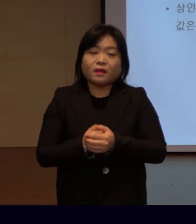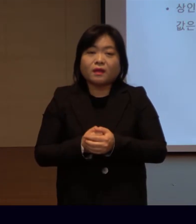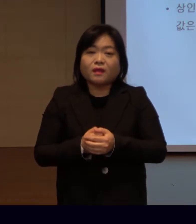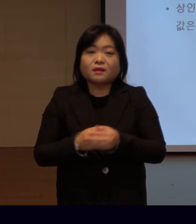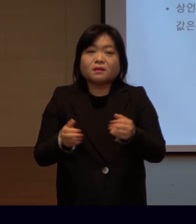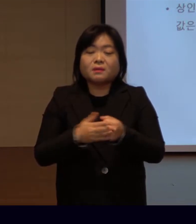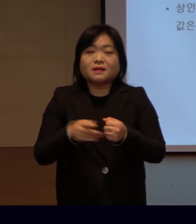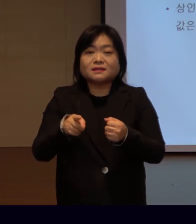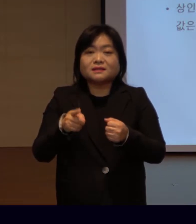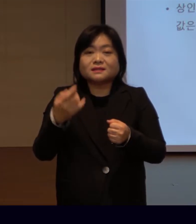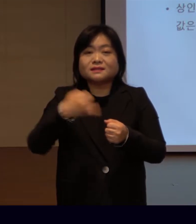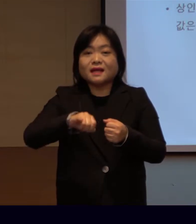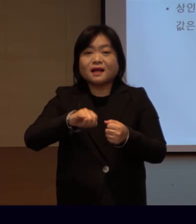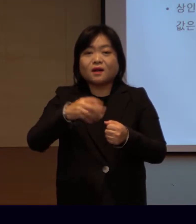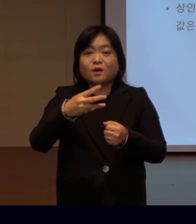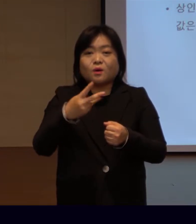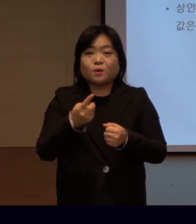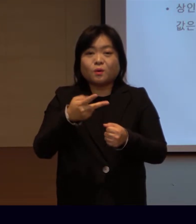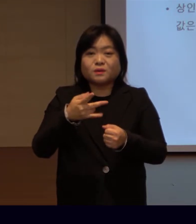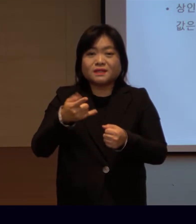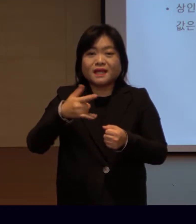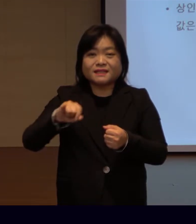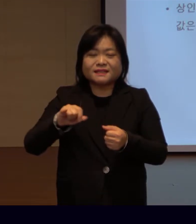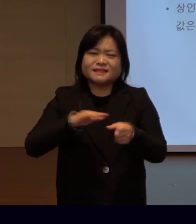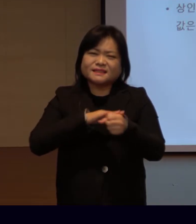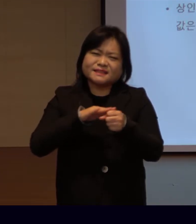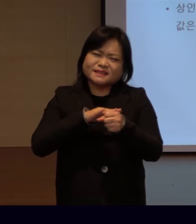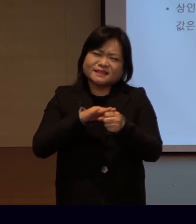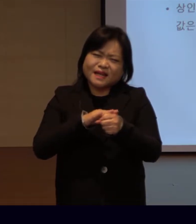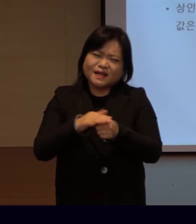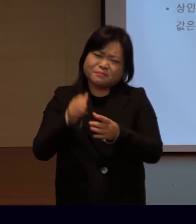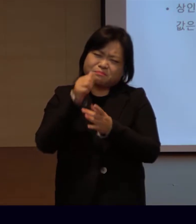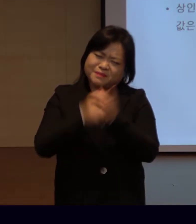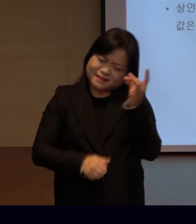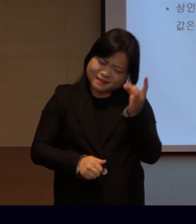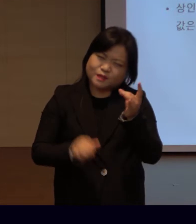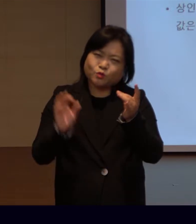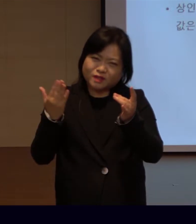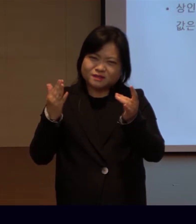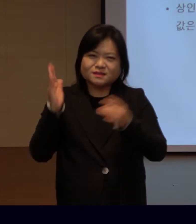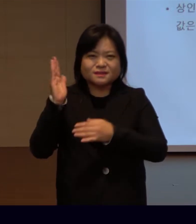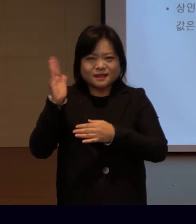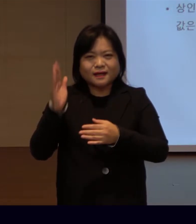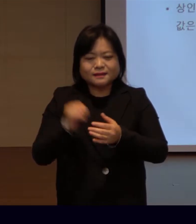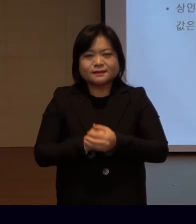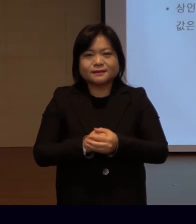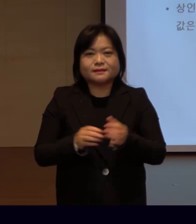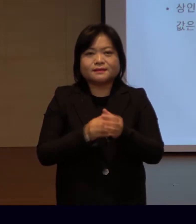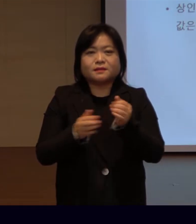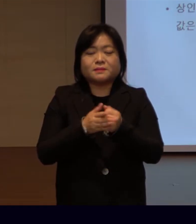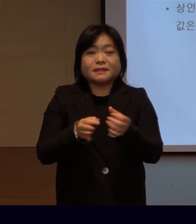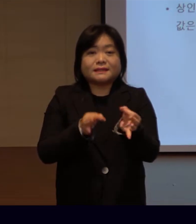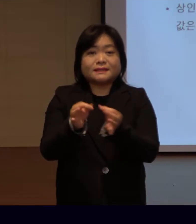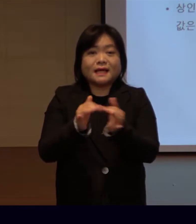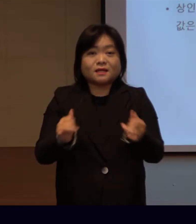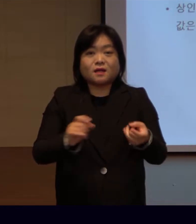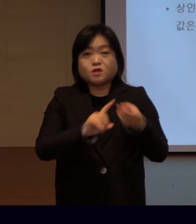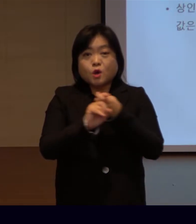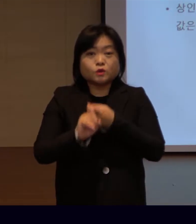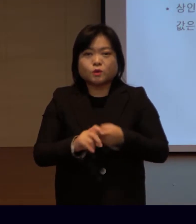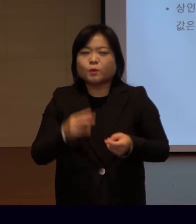이제 그 집 딸인 의제니는 또 사랑에 빠지고 이제 그게 소설의 얘기입니다. 상인들과의 결속